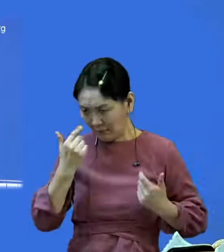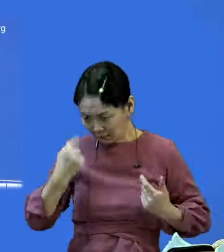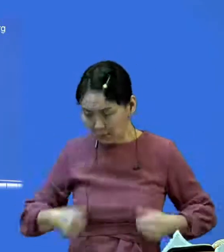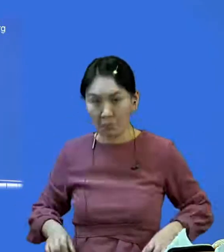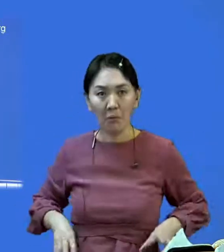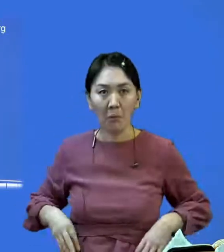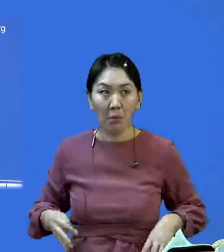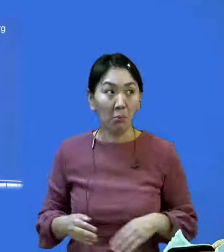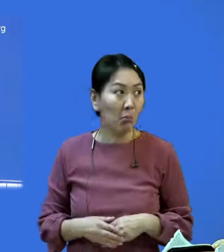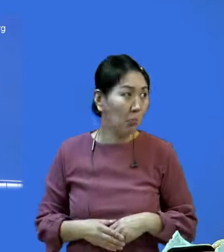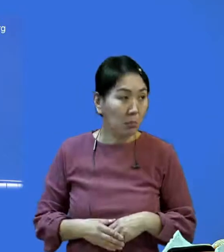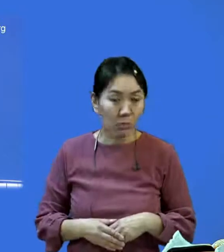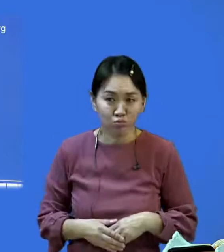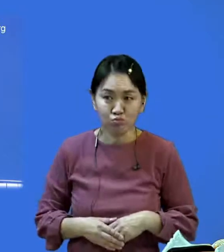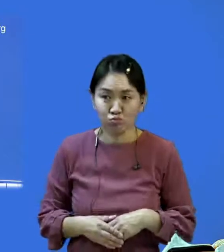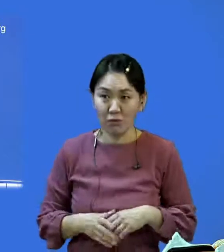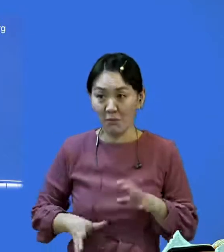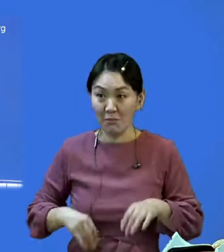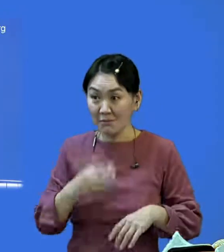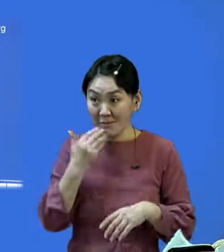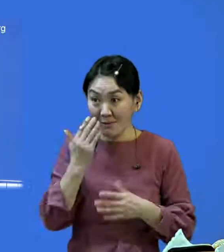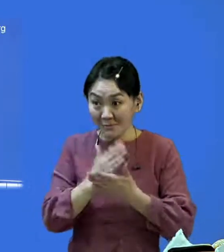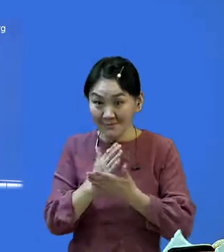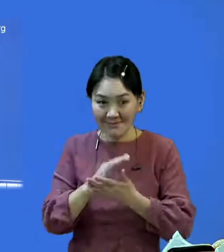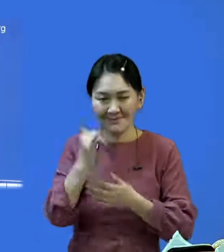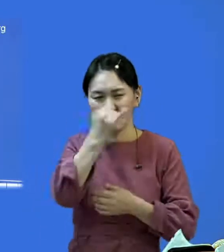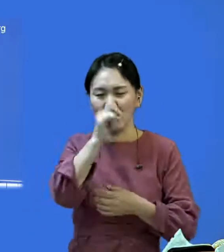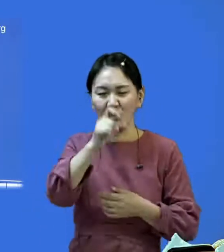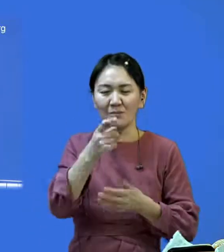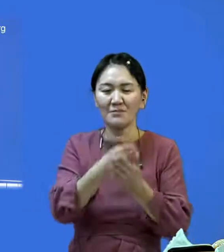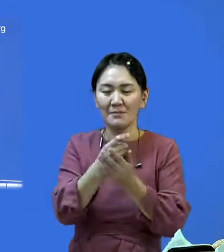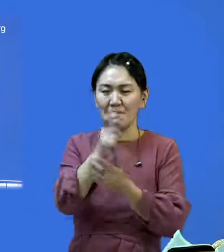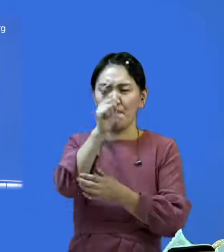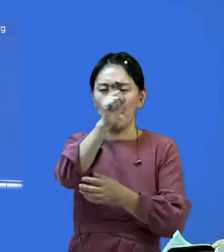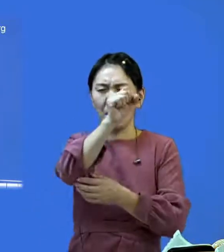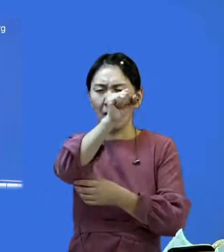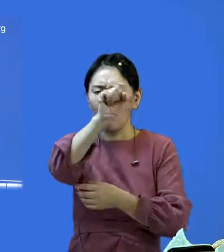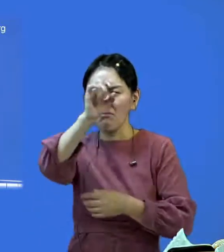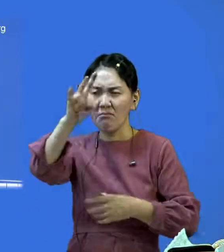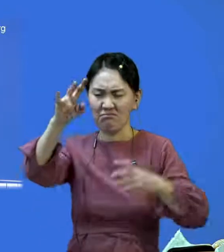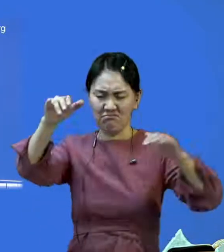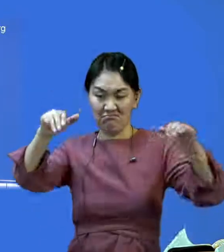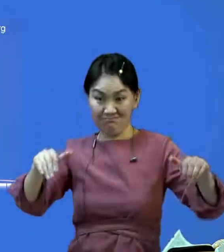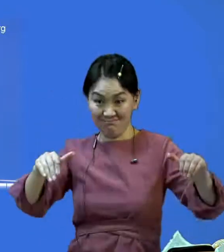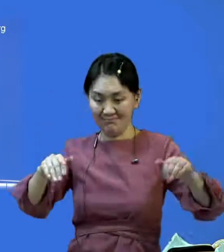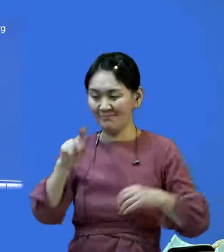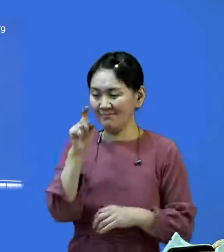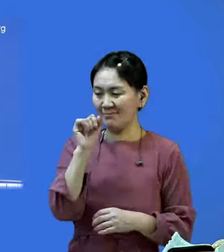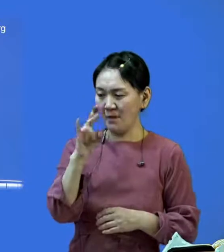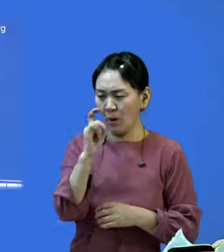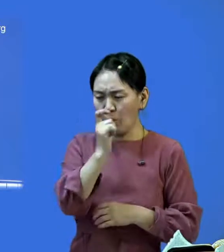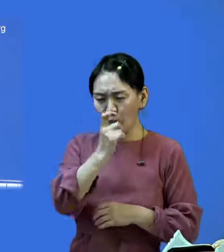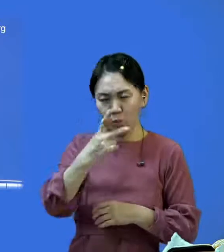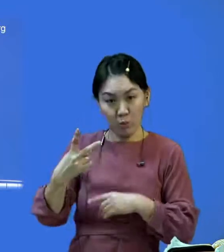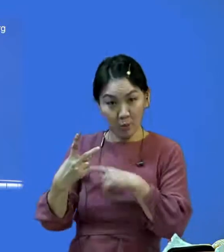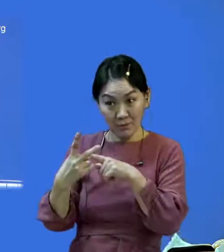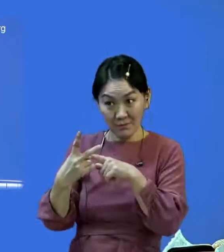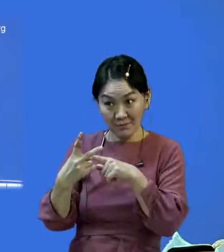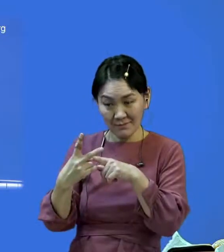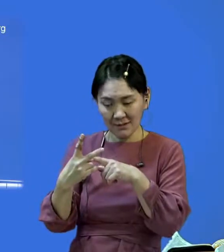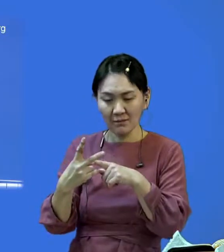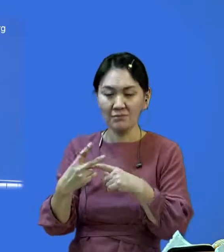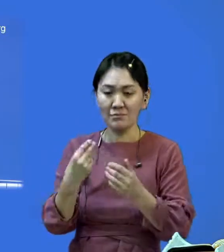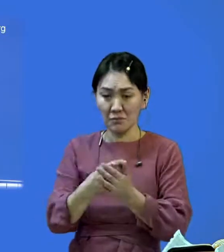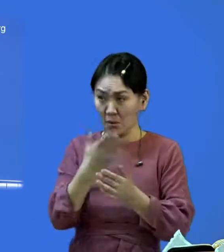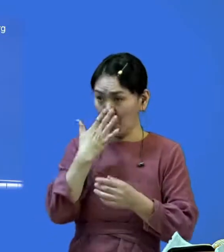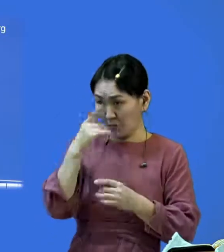Зарим хүмүүс нь тийм ээ хаан гэдэг хан хүү хэдэж гисэн жоохон хүүхэд байхдаа бол тийм ээ тэр чинь онцгой юм байхгүй